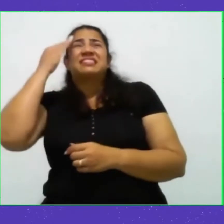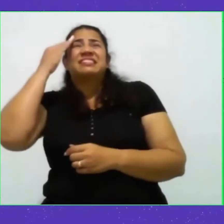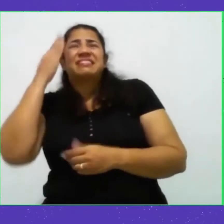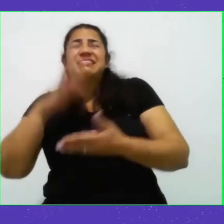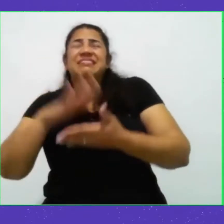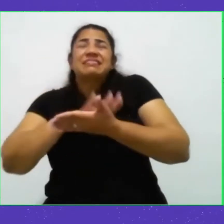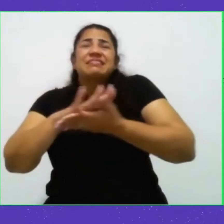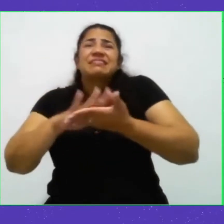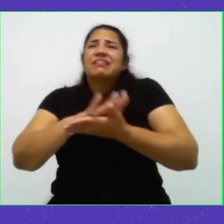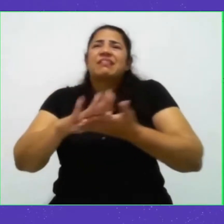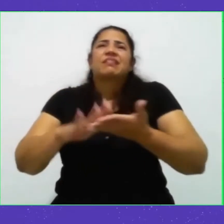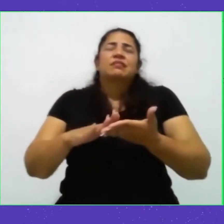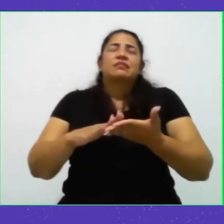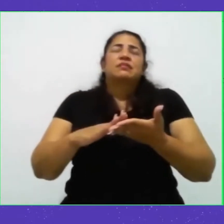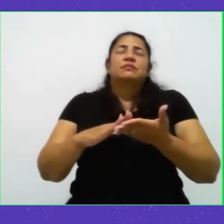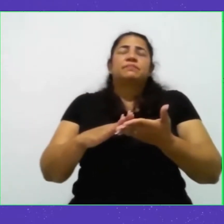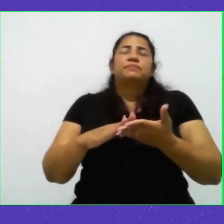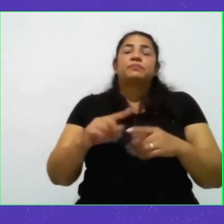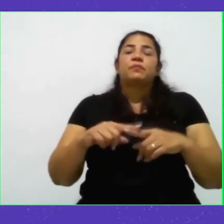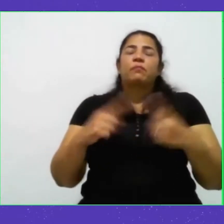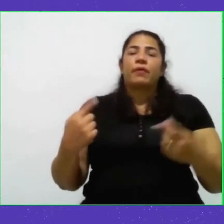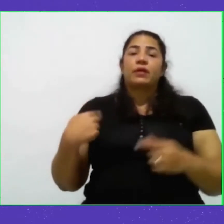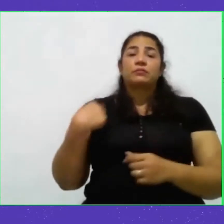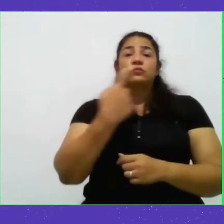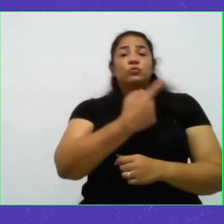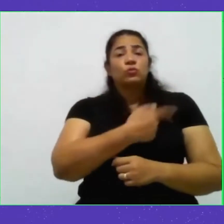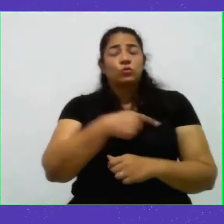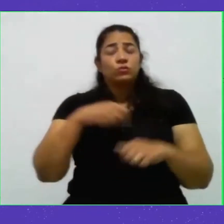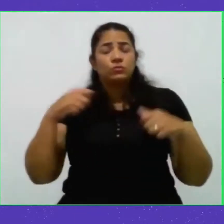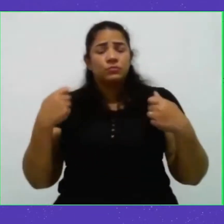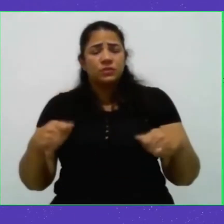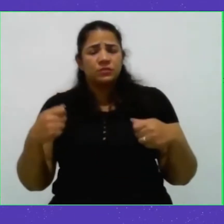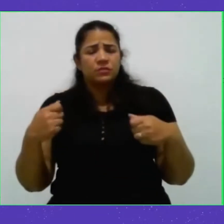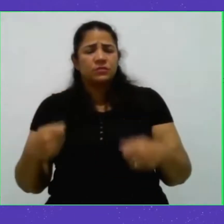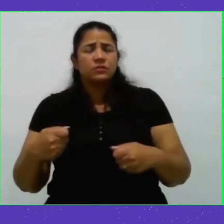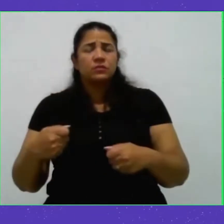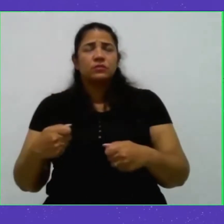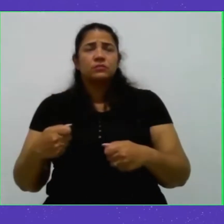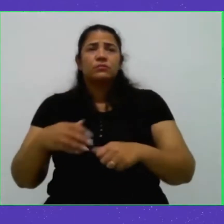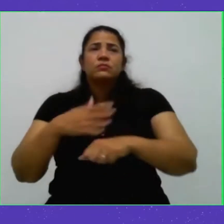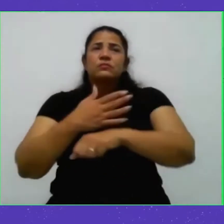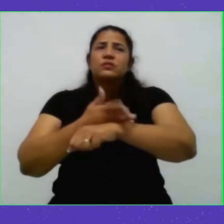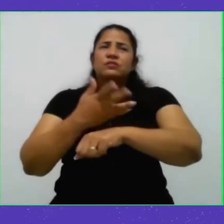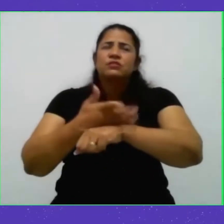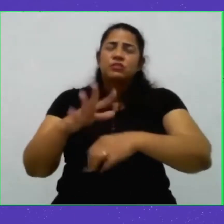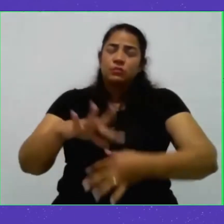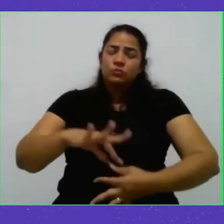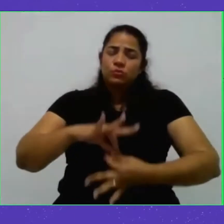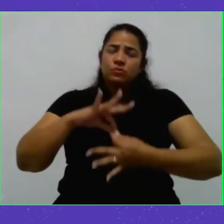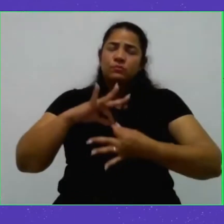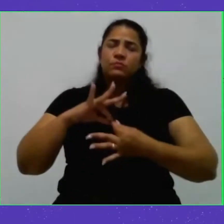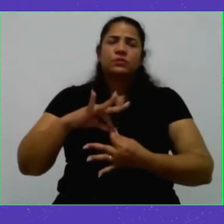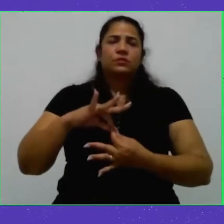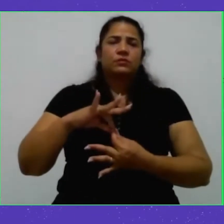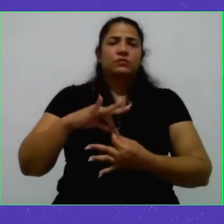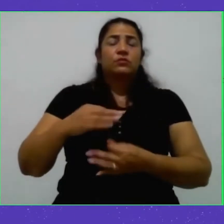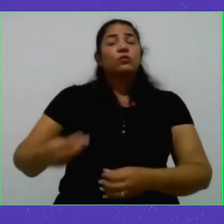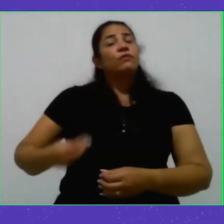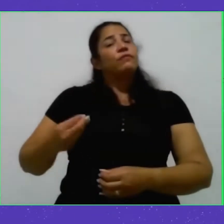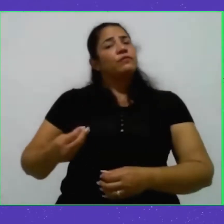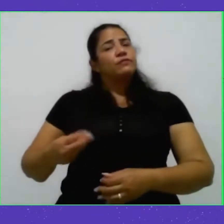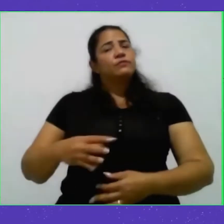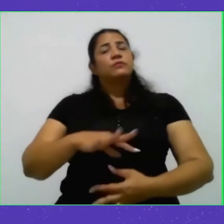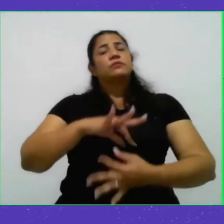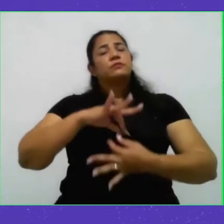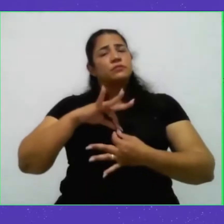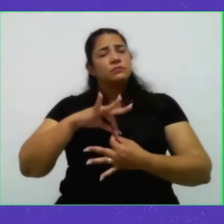pessoas naturais, pessoas que vivem em si mesmas. Nós queremos ser pessoas espirituais. Ô